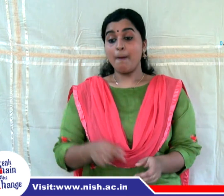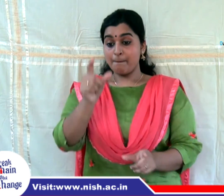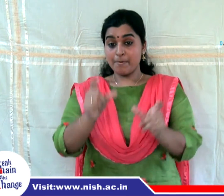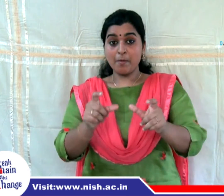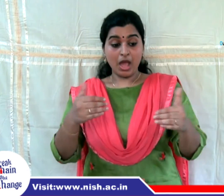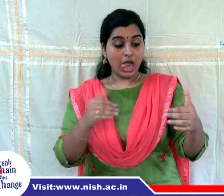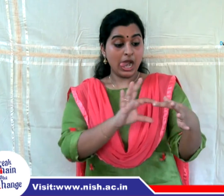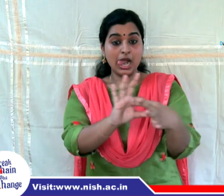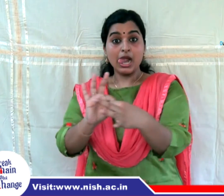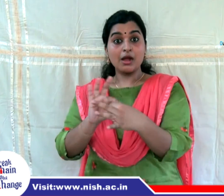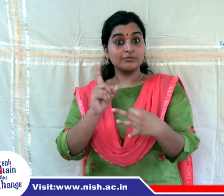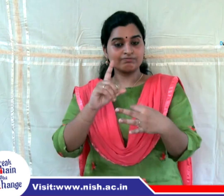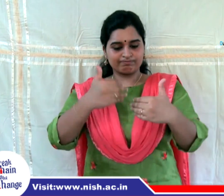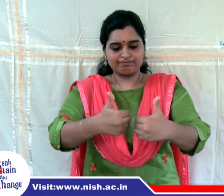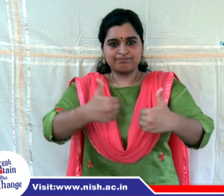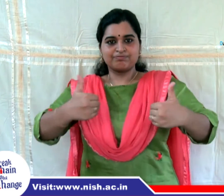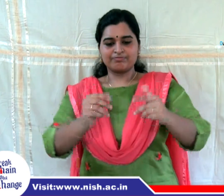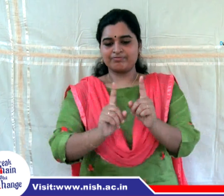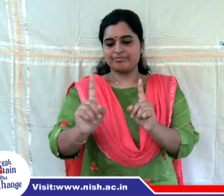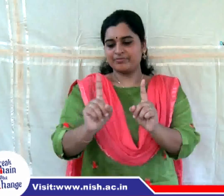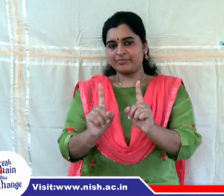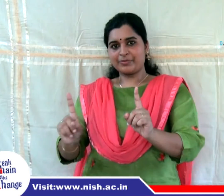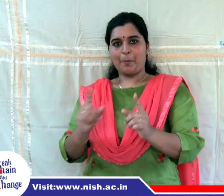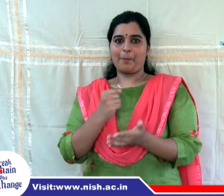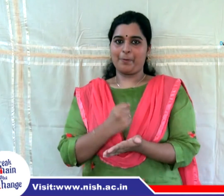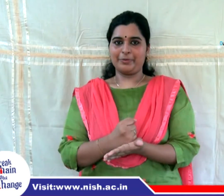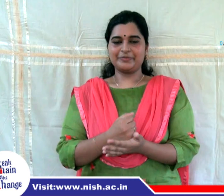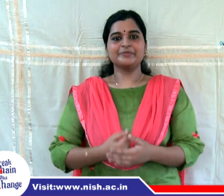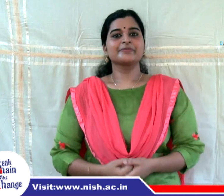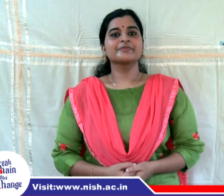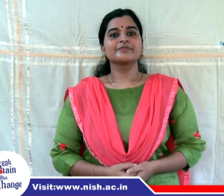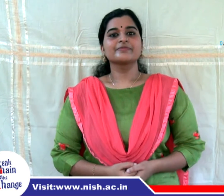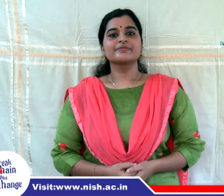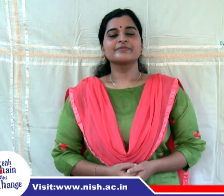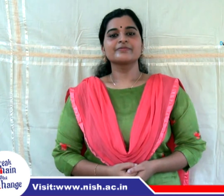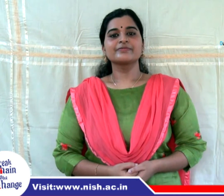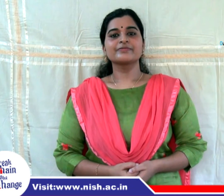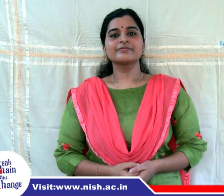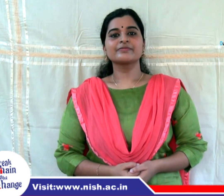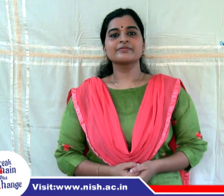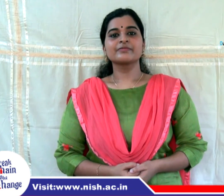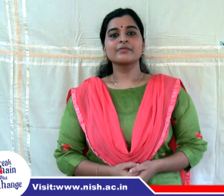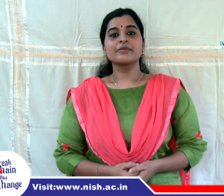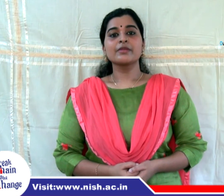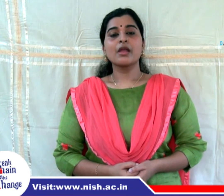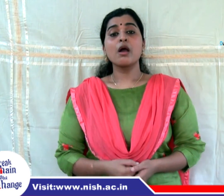സാമൂഹ്യ അകലം പാലിക്കുക. പൊതു ഇടങ്ങളിൽ മറ്റു വ്യക്തികളിൽ നിന്നും 1 മീറ്റർ അകലം പാലിക്കുക.